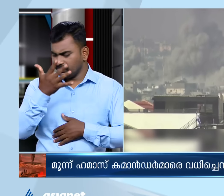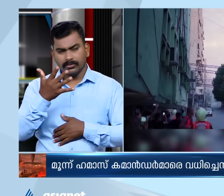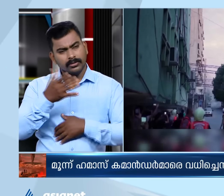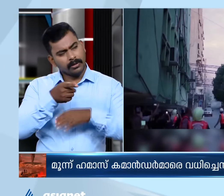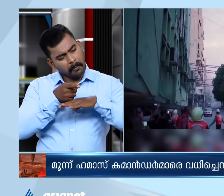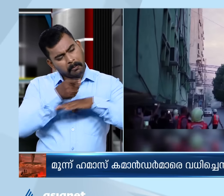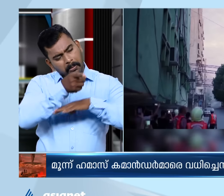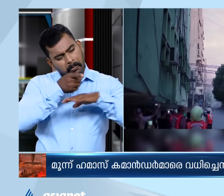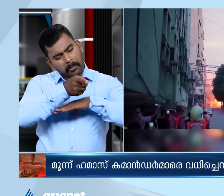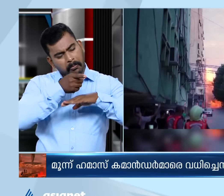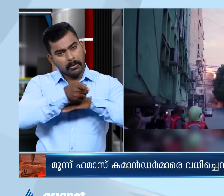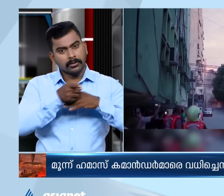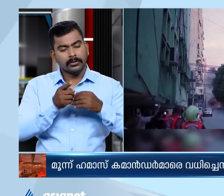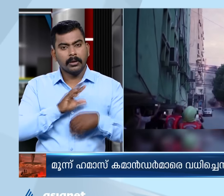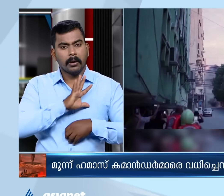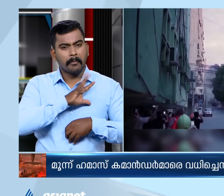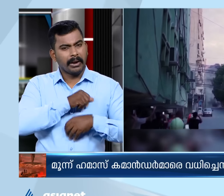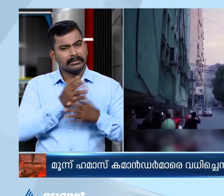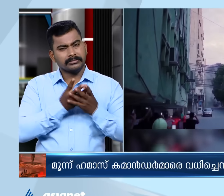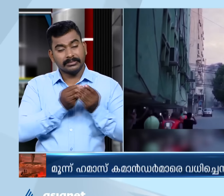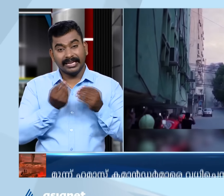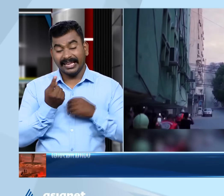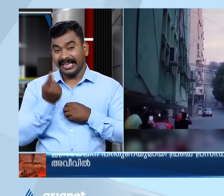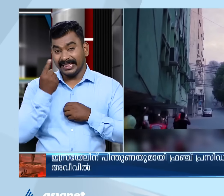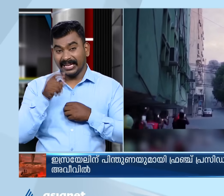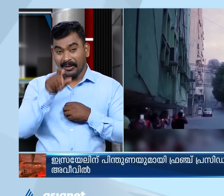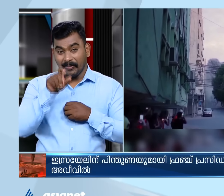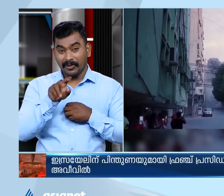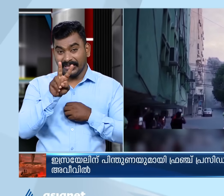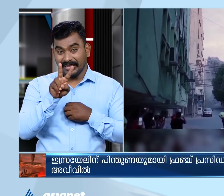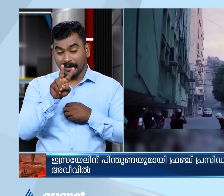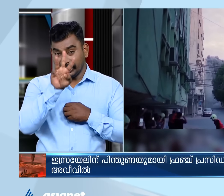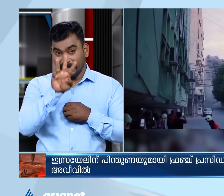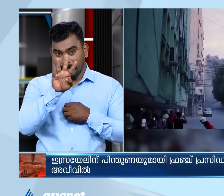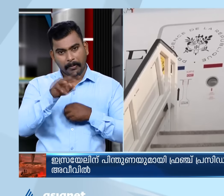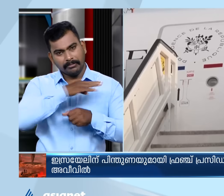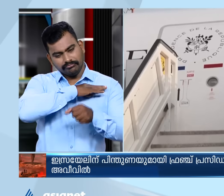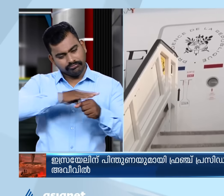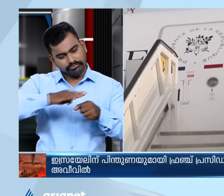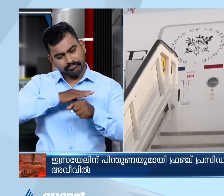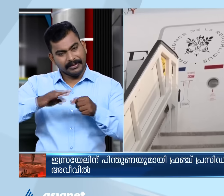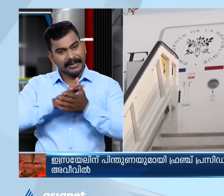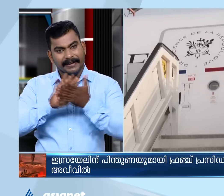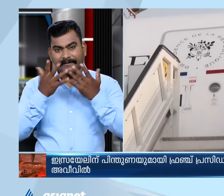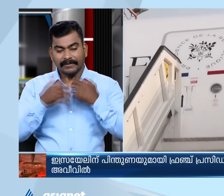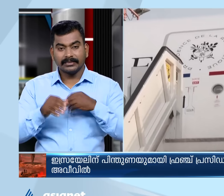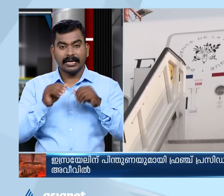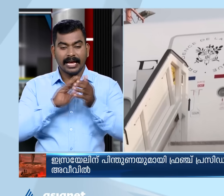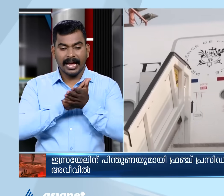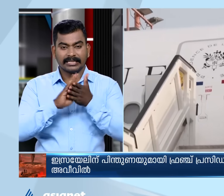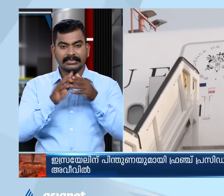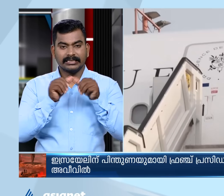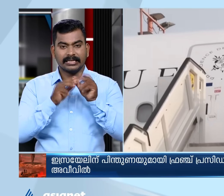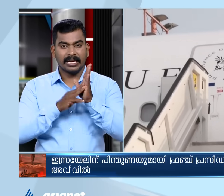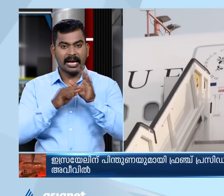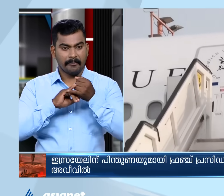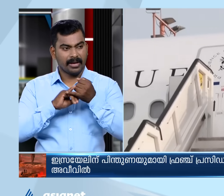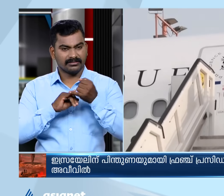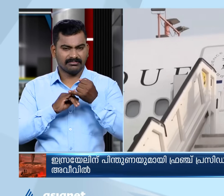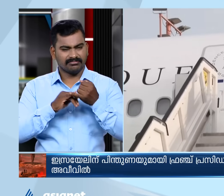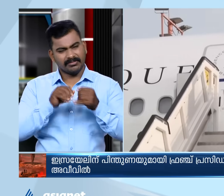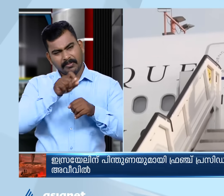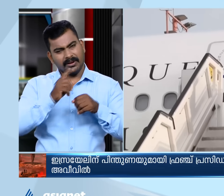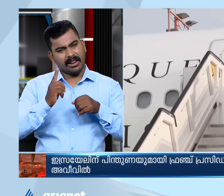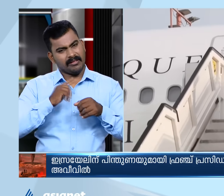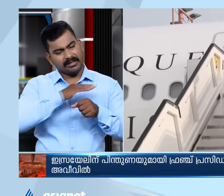പ്രതികരണം. ഇന്നലെ വ്യോമാക്രമണത്തിൽ 3 ഹമാസ് കമാൻഡർമാരെ വധിച്ചതായി ഇസ്രയേൽ അവകാശപ്പെട്ടു. ഇസ്രയേലിനെ പിന്തുണ അറിയിക്കാനായി ഫ്രഞ്ച് പ്രസിഡന്റ് ഇമ്മാനുവൽ